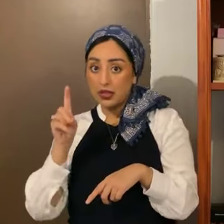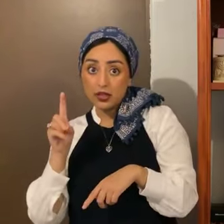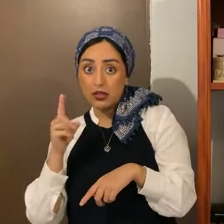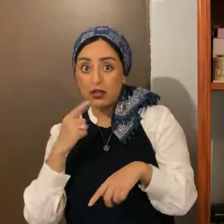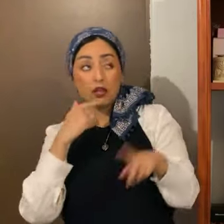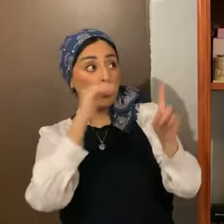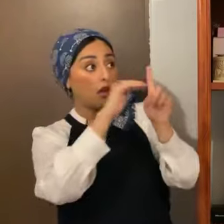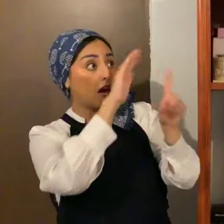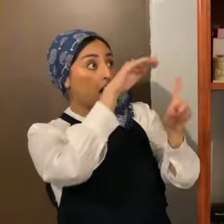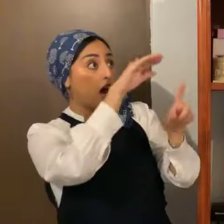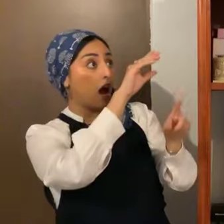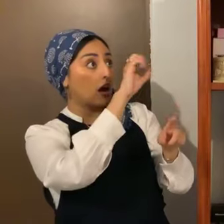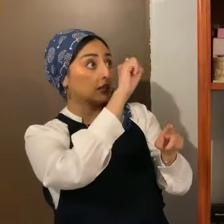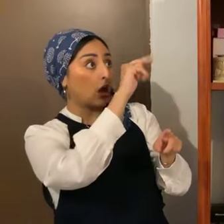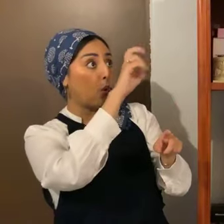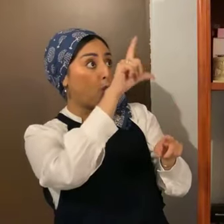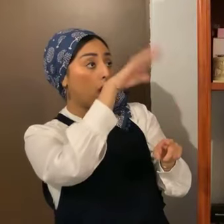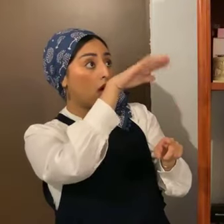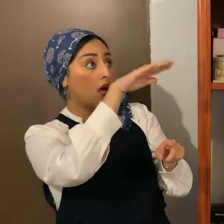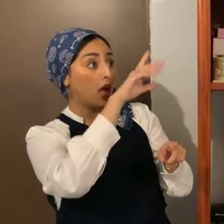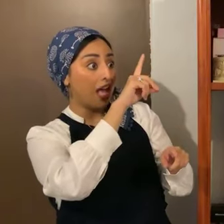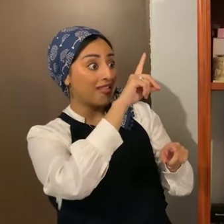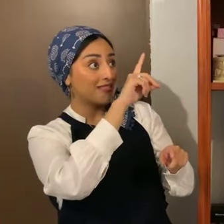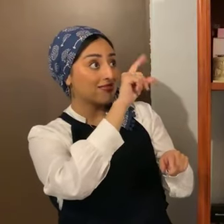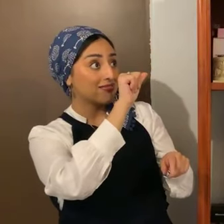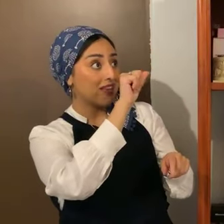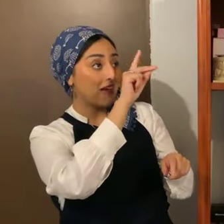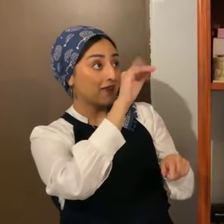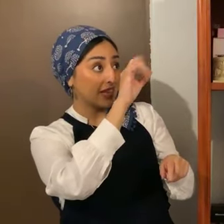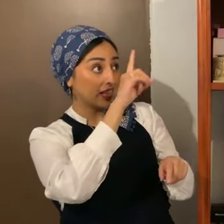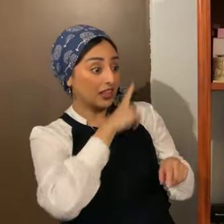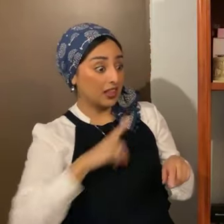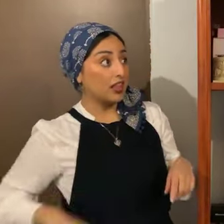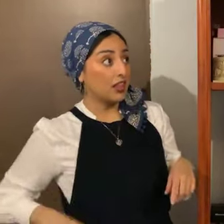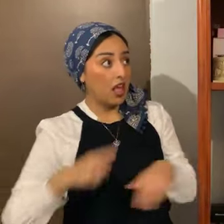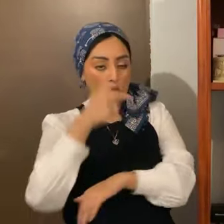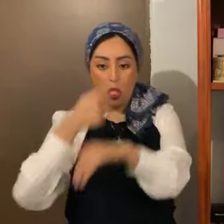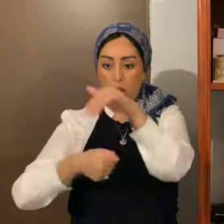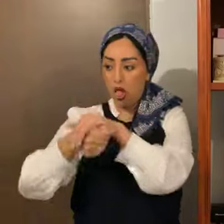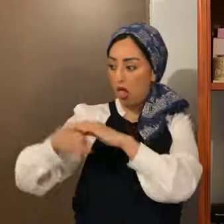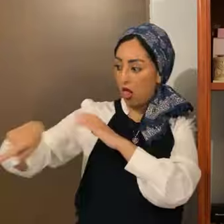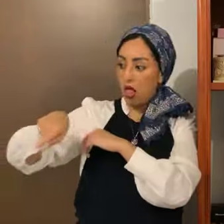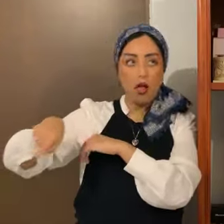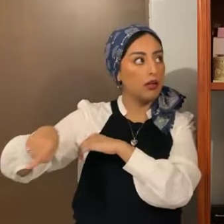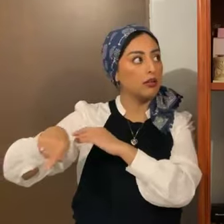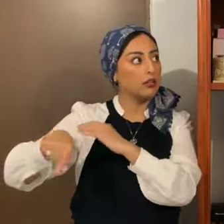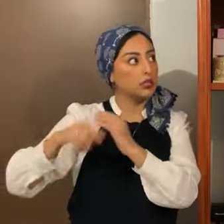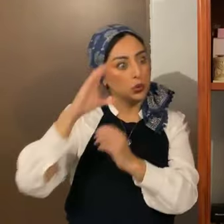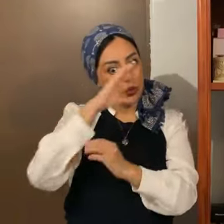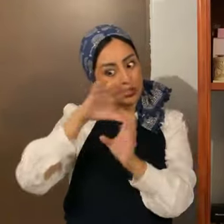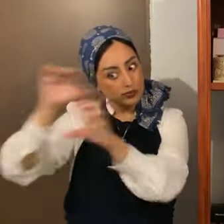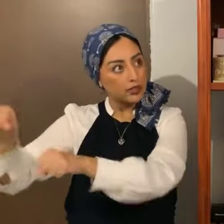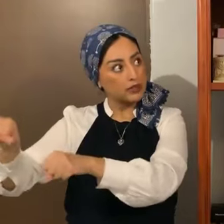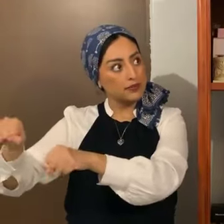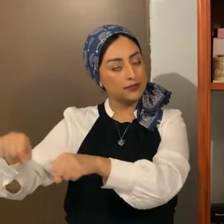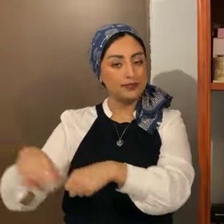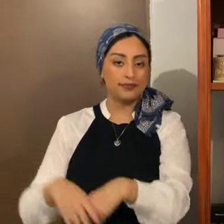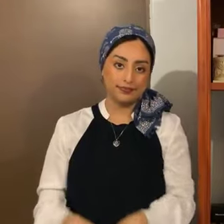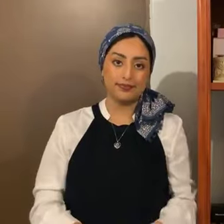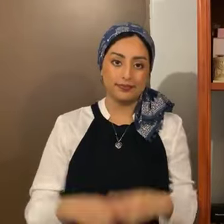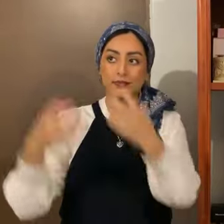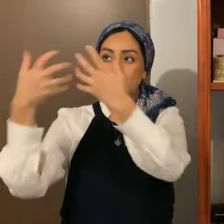está David escondido en nuestra tierra? Y te remite ahí de donde venimos, ¿verdad? El primer libro de